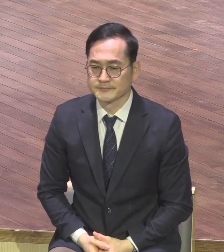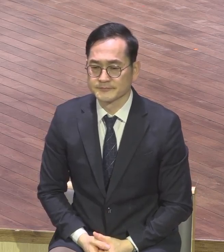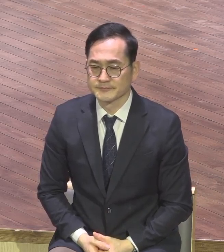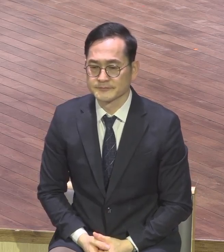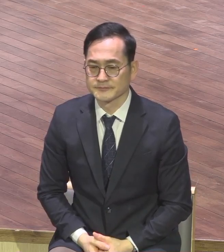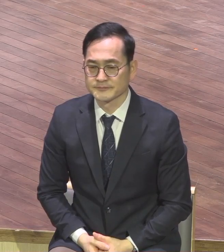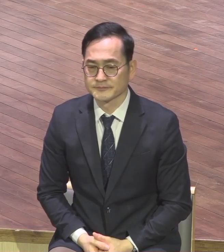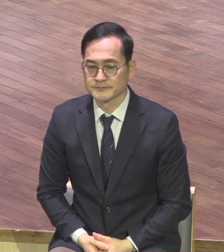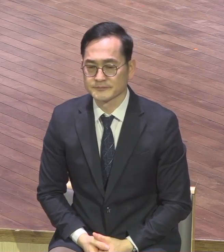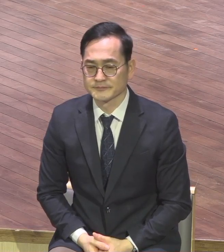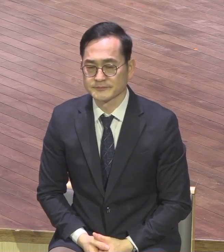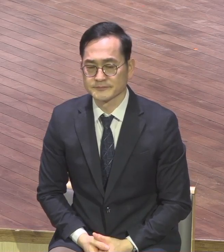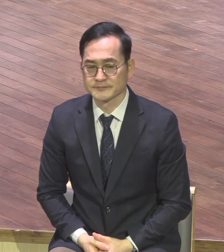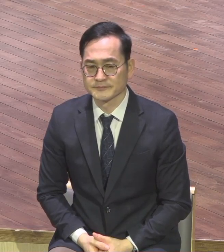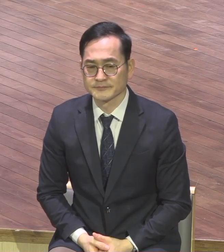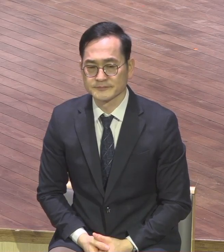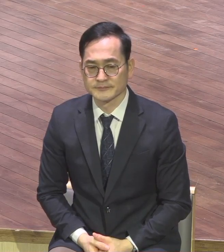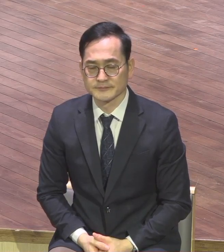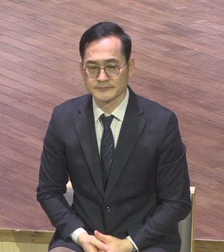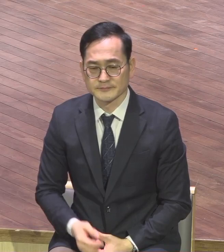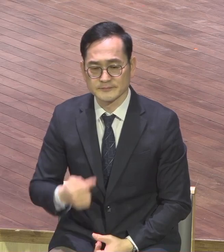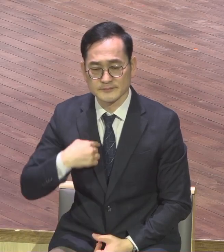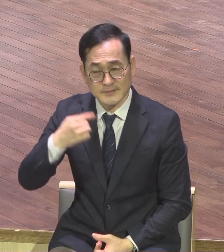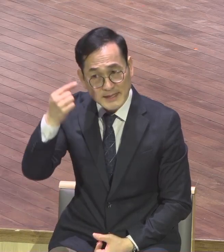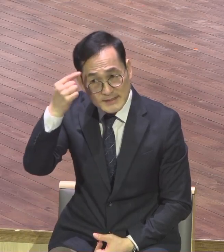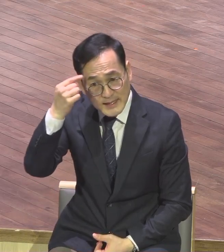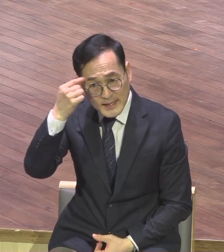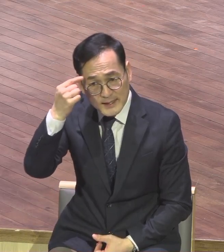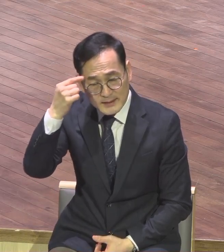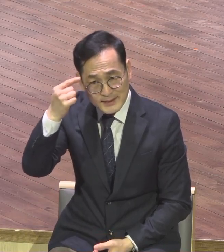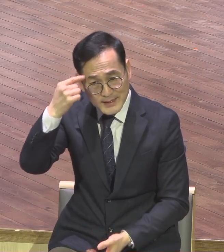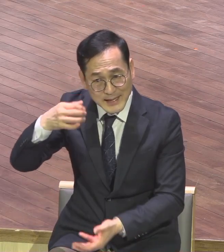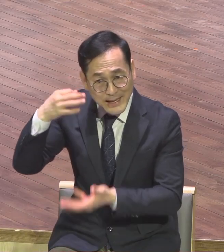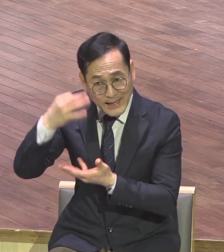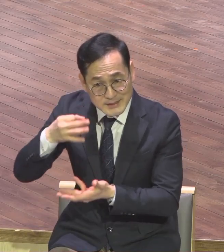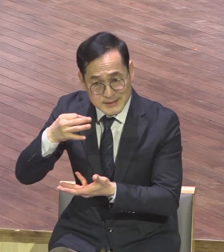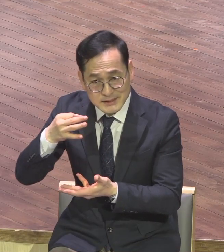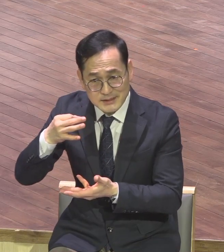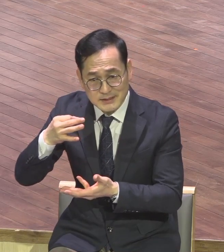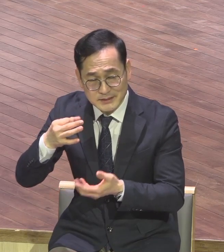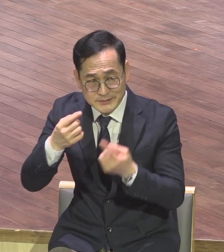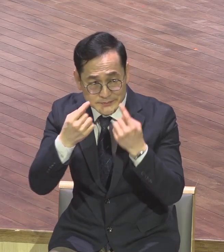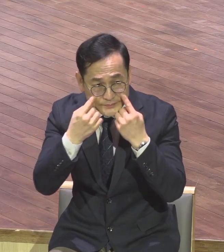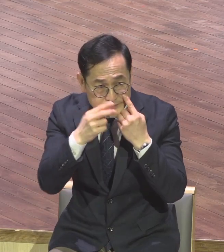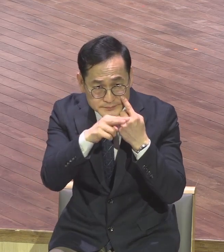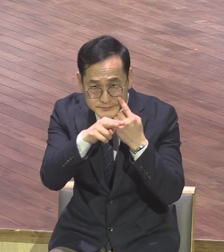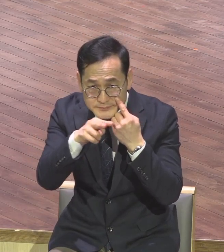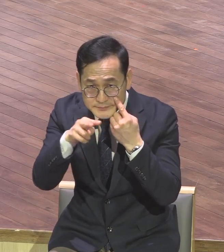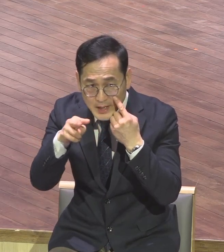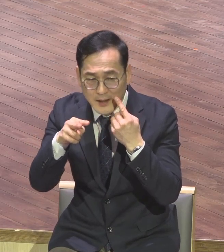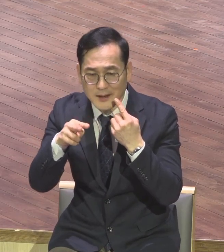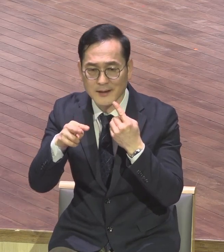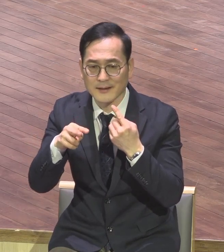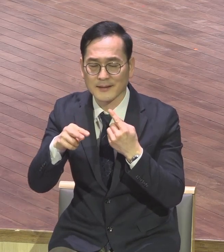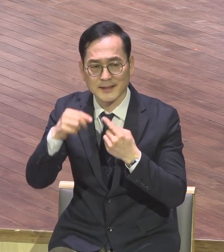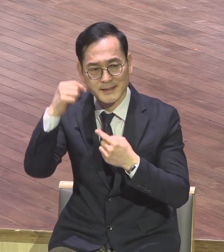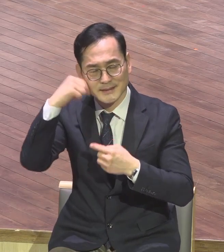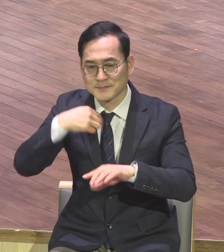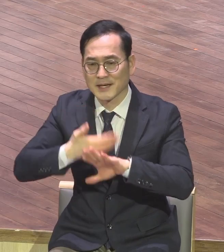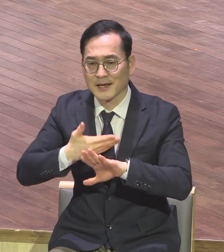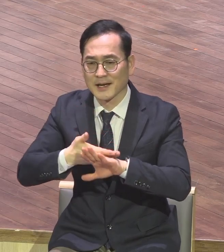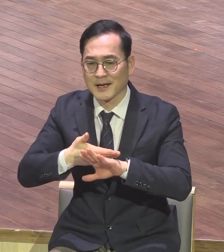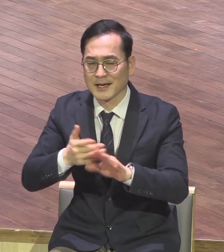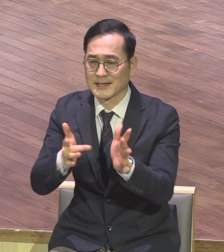보는 눈이 달라졌습니다. 인생의 가치관이 달라졌습니다. 세계관이 달라졌습니다. 이제는 절대 가치이신